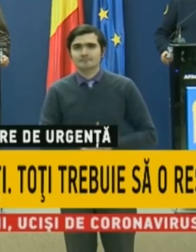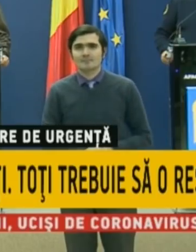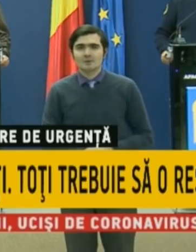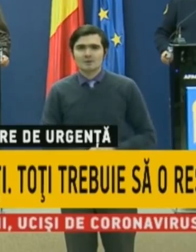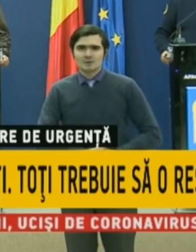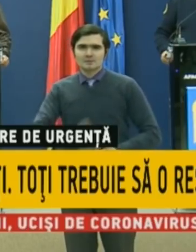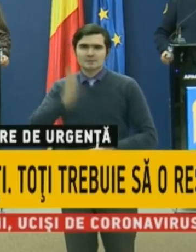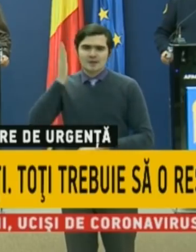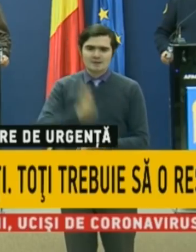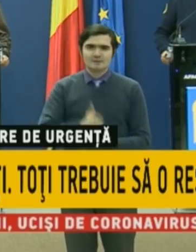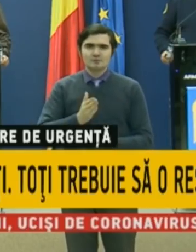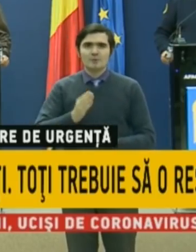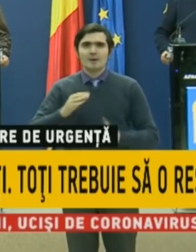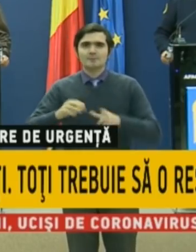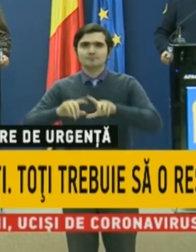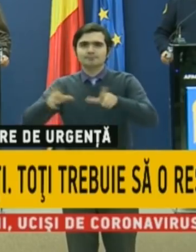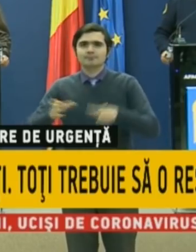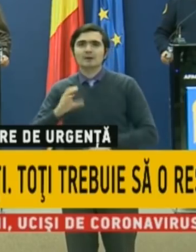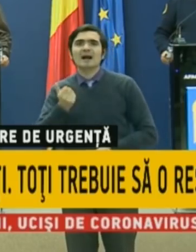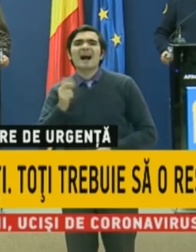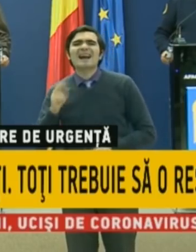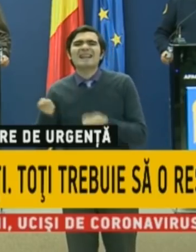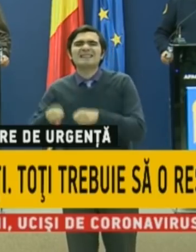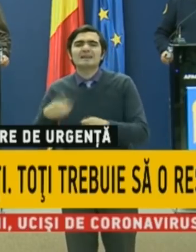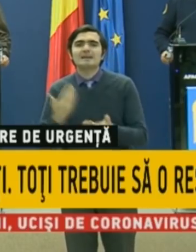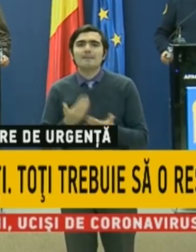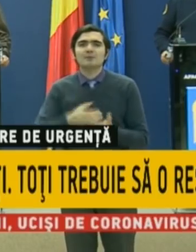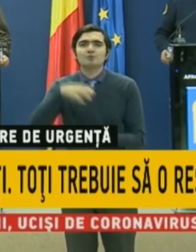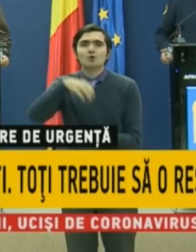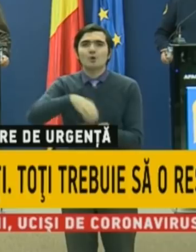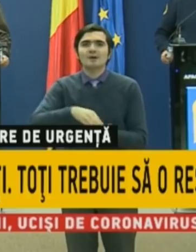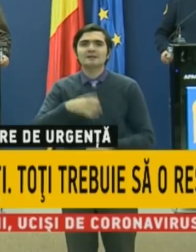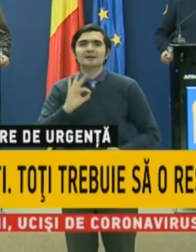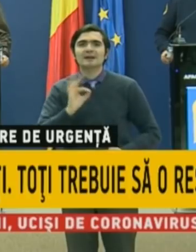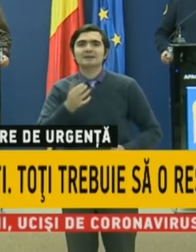Se instituie carantină pentru localitatea Țăndărei.